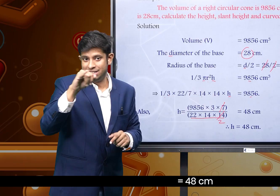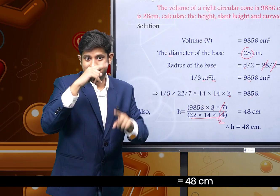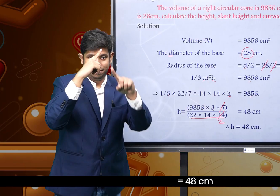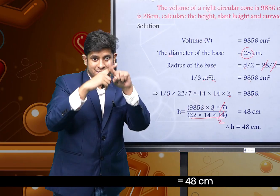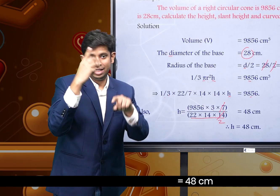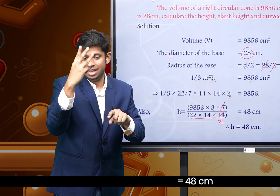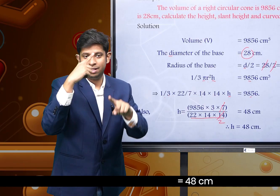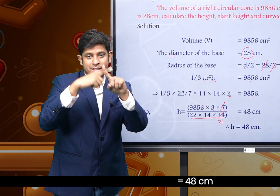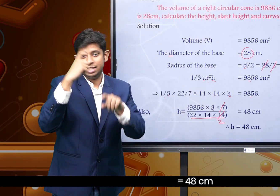48 सेंटीमीटर.